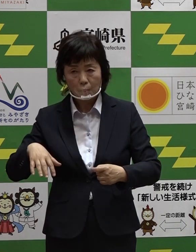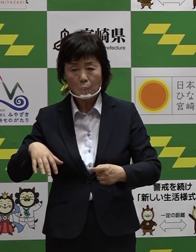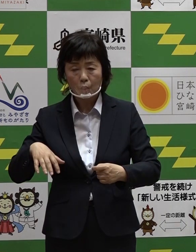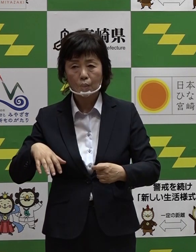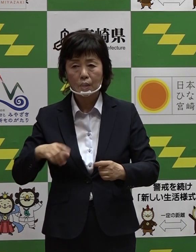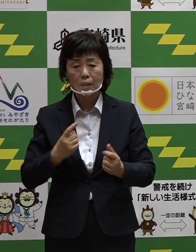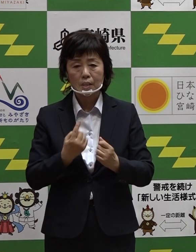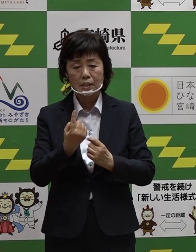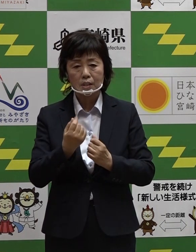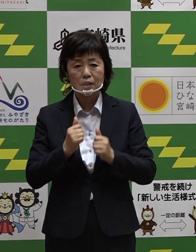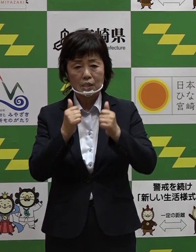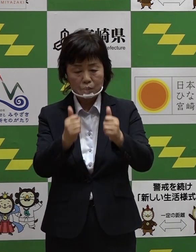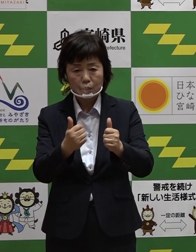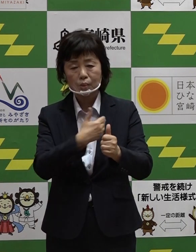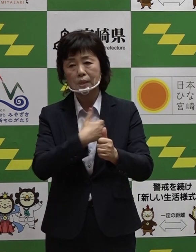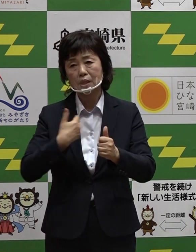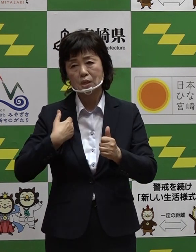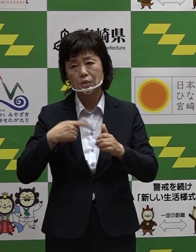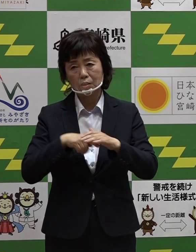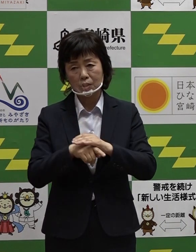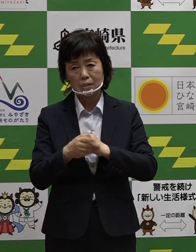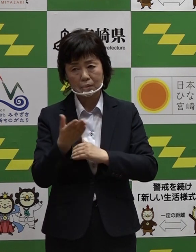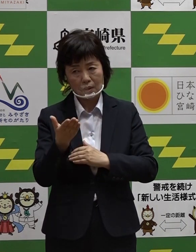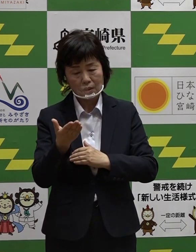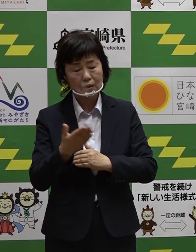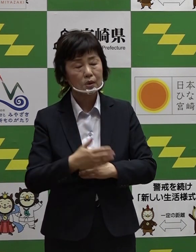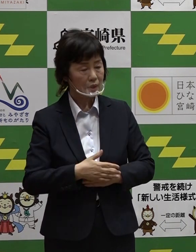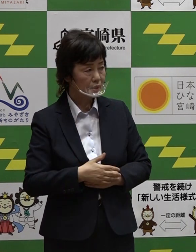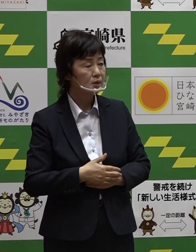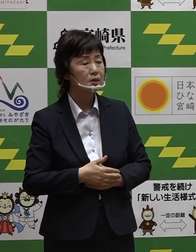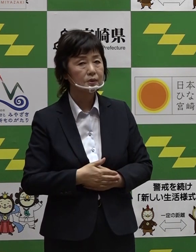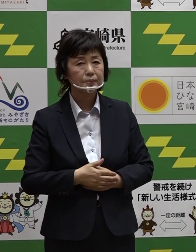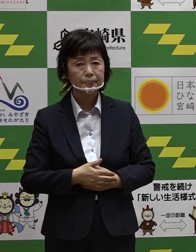も行き来可能ですよということでよろしいです か。はいはい、